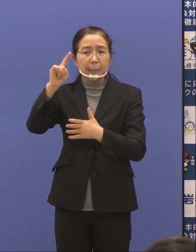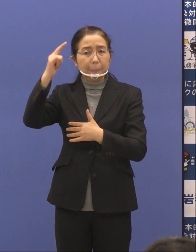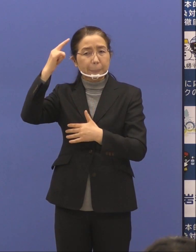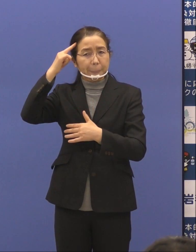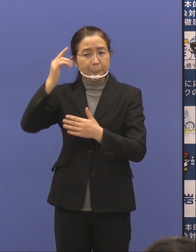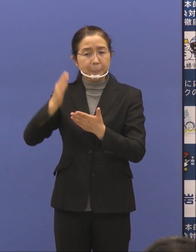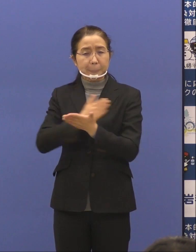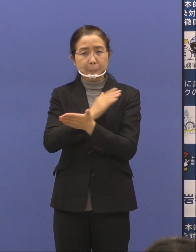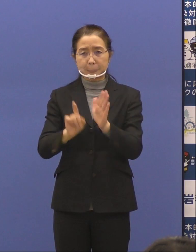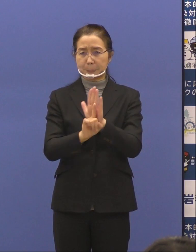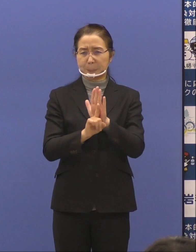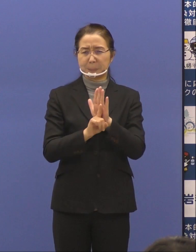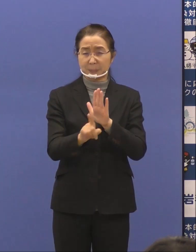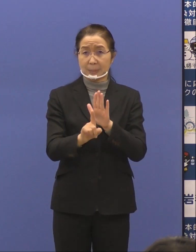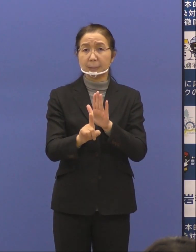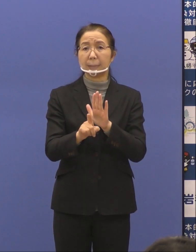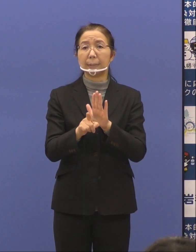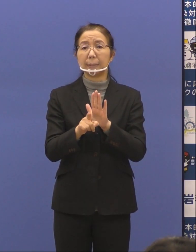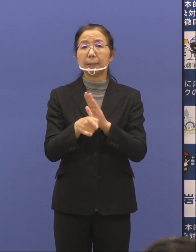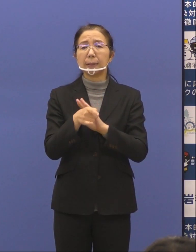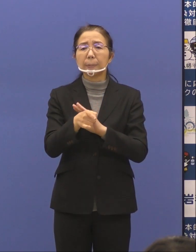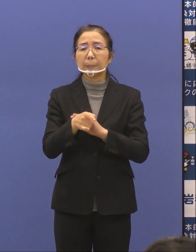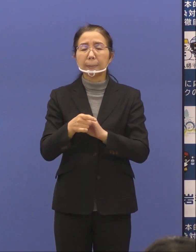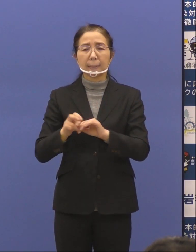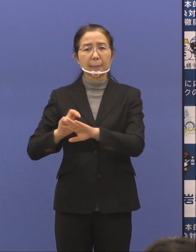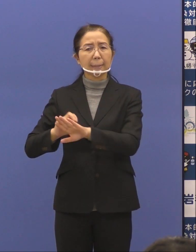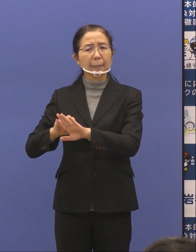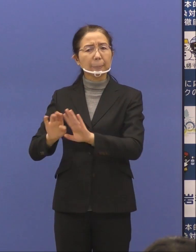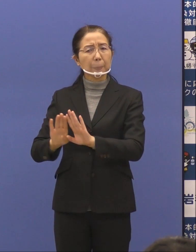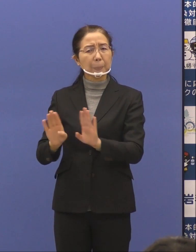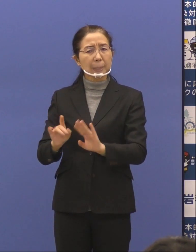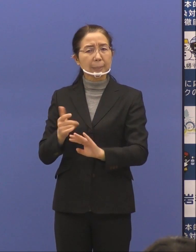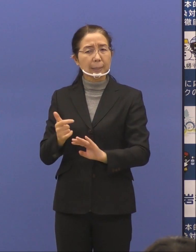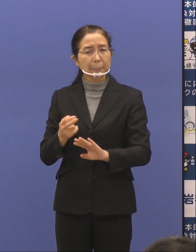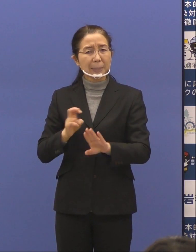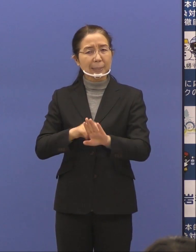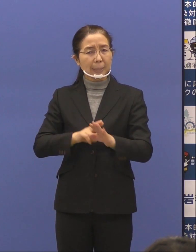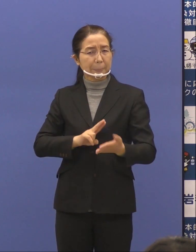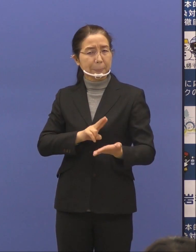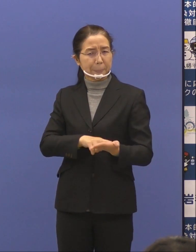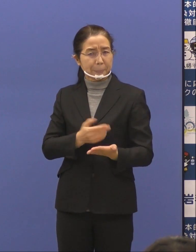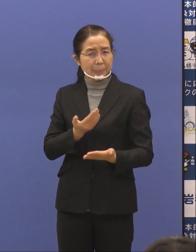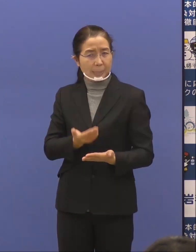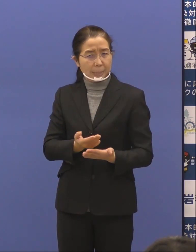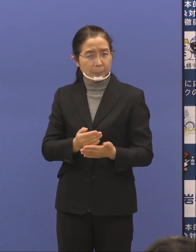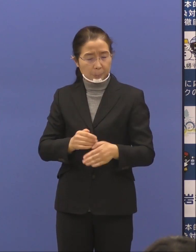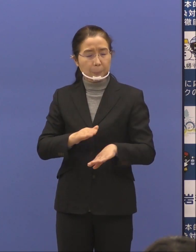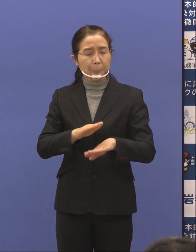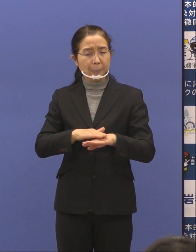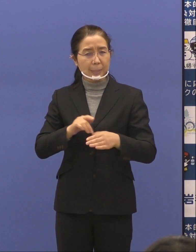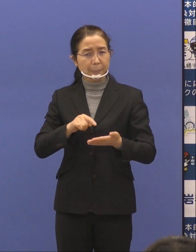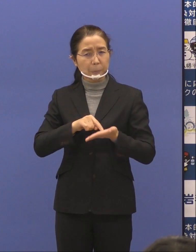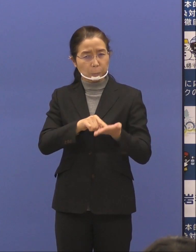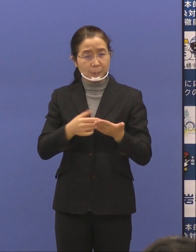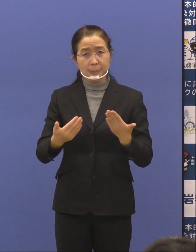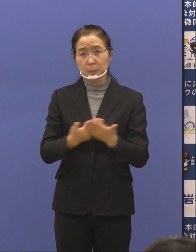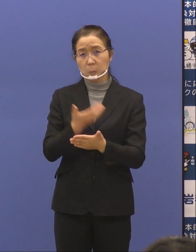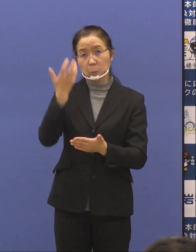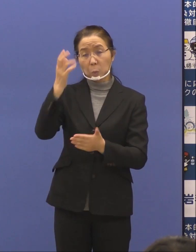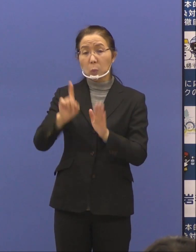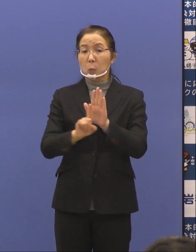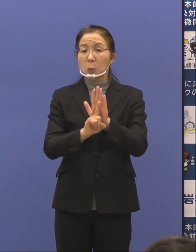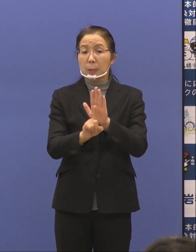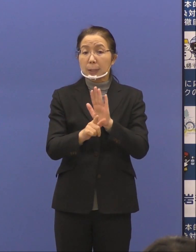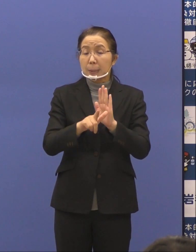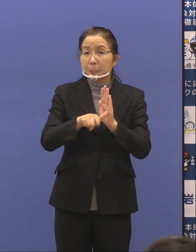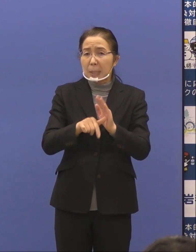その発出について、検討する、あとは決定するという手続きになるんですけれども、この宣言を出